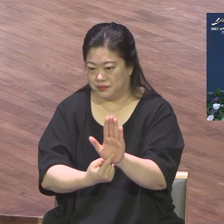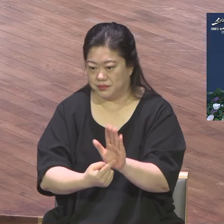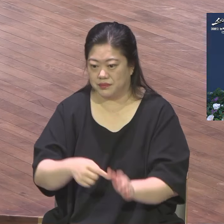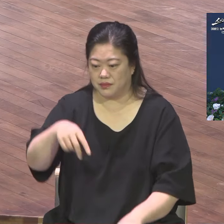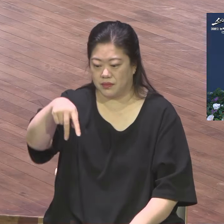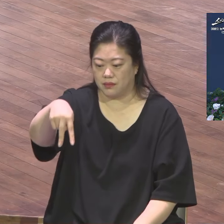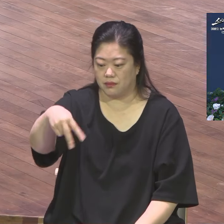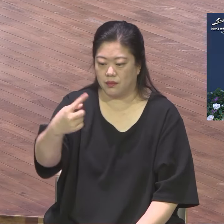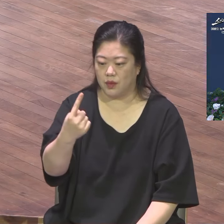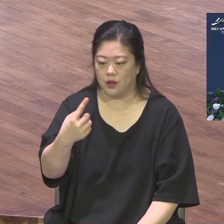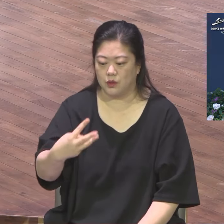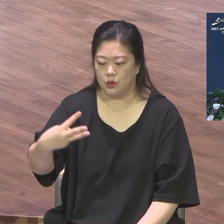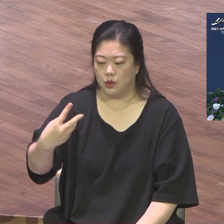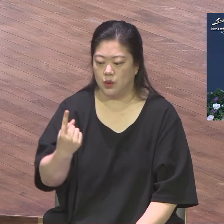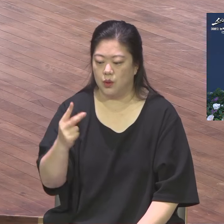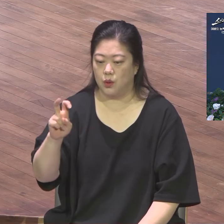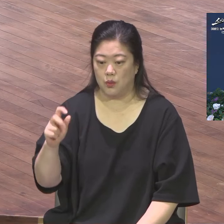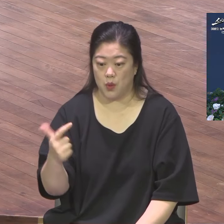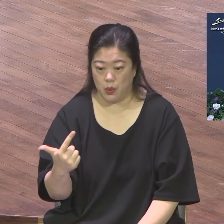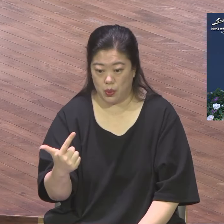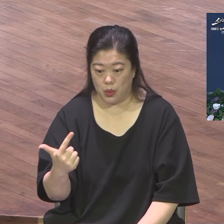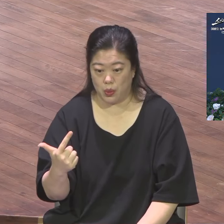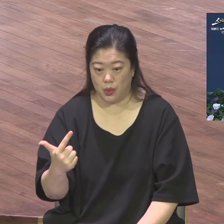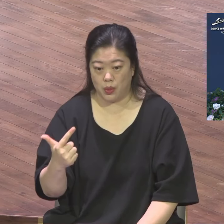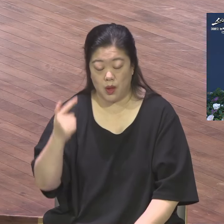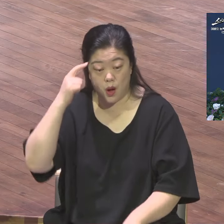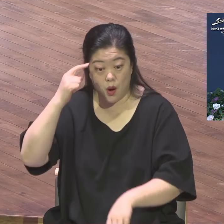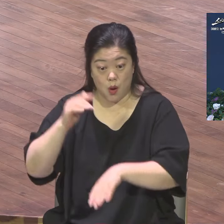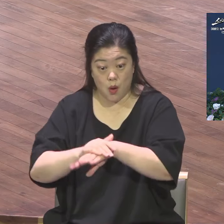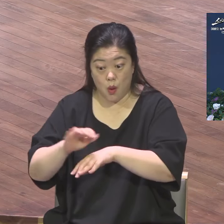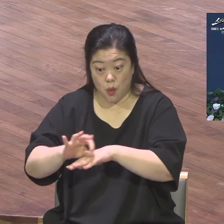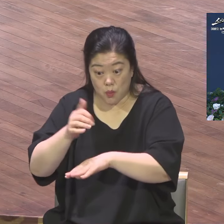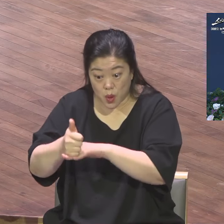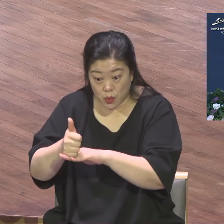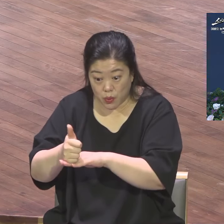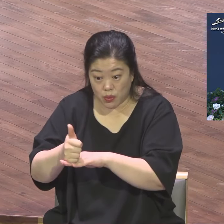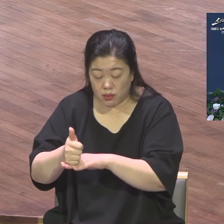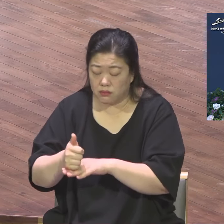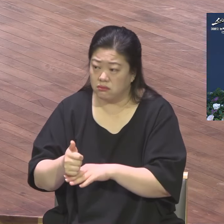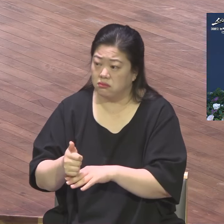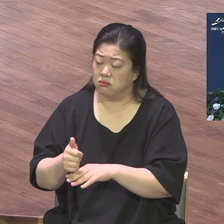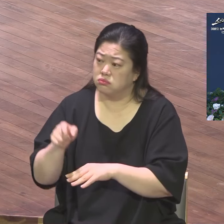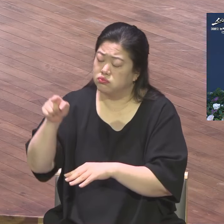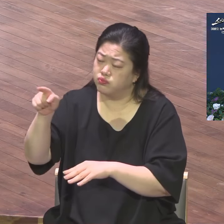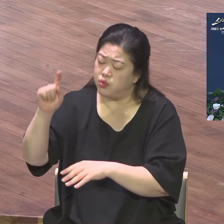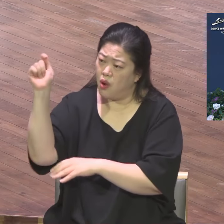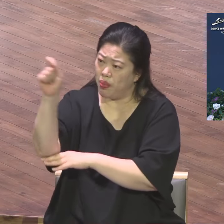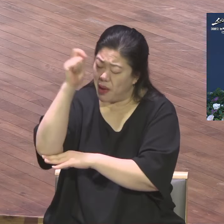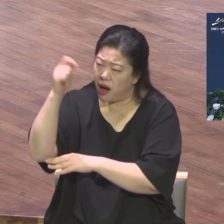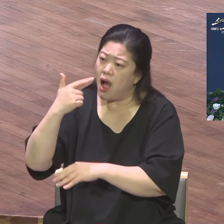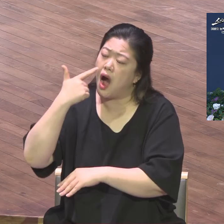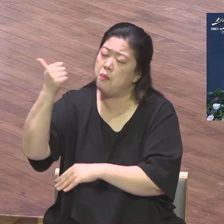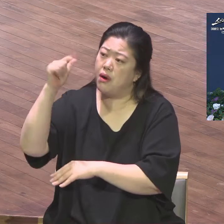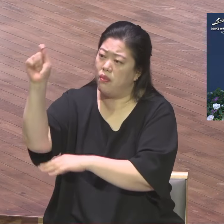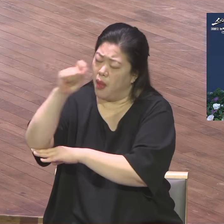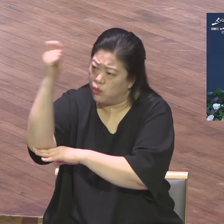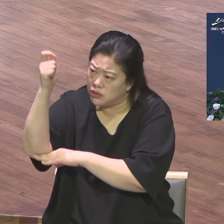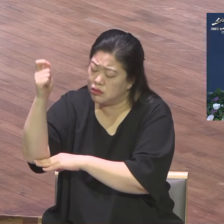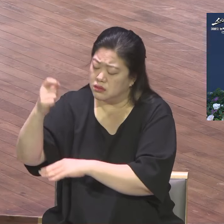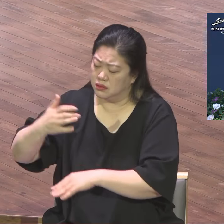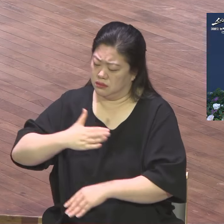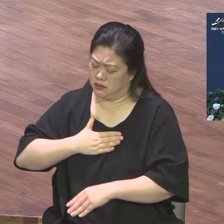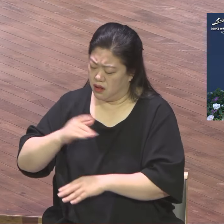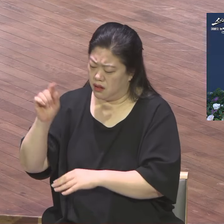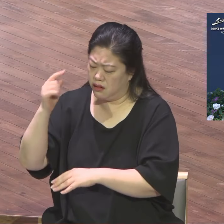이렇게 말하는 것이 마치 허무주의에 빠져 있는 것이 아니냐, 허무주의 인생이 되라는 것이